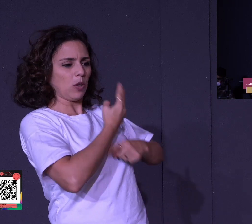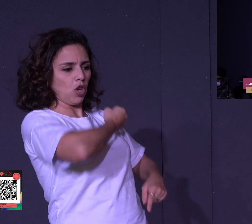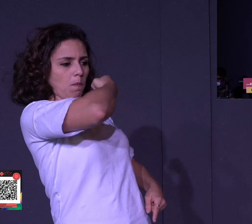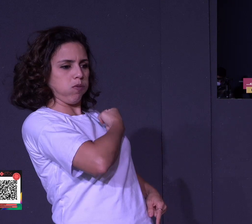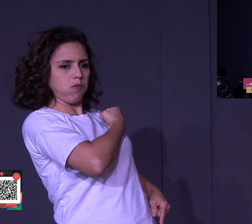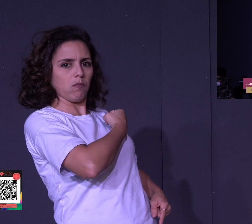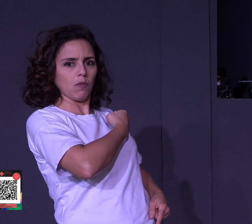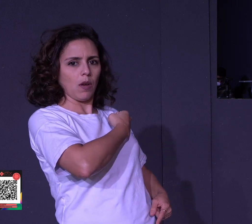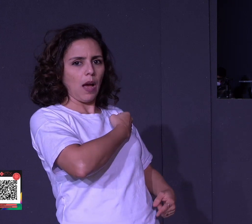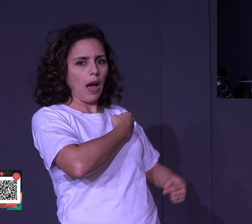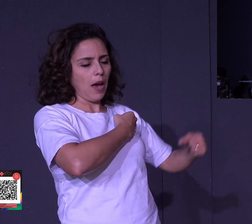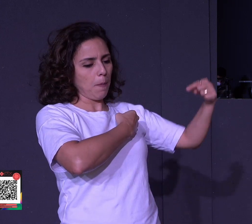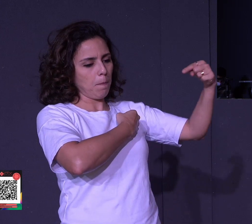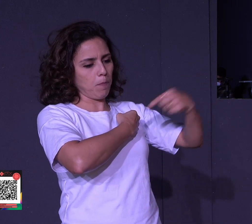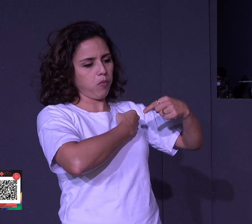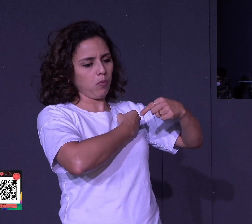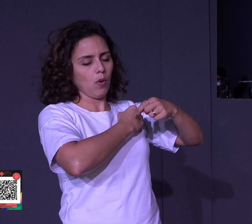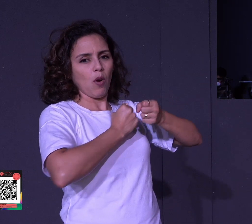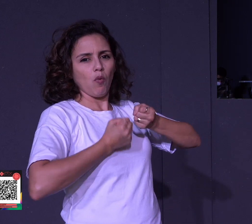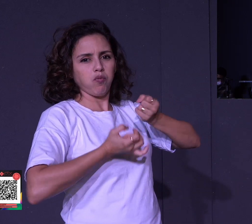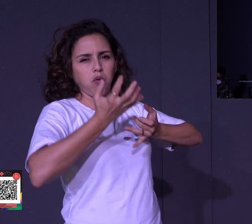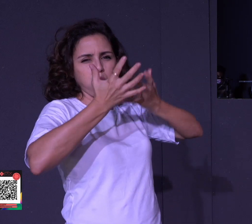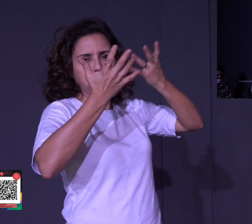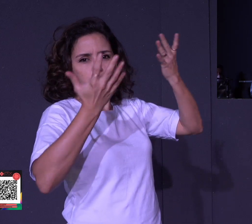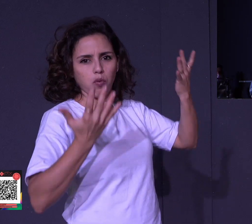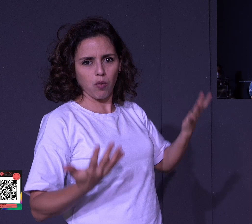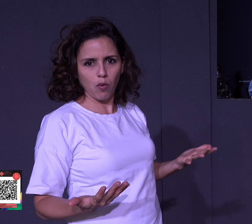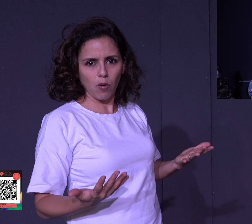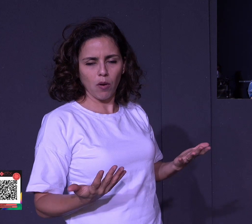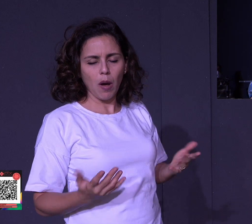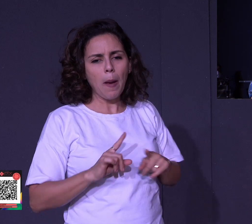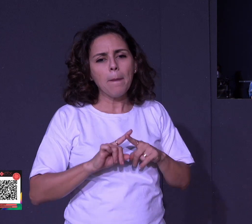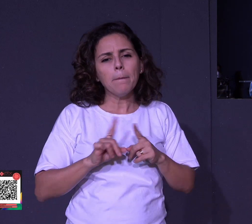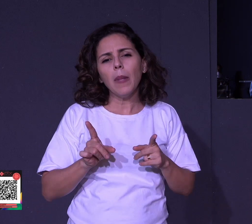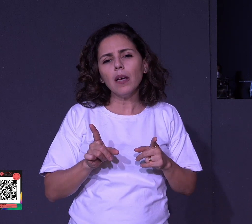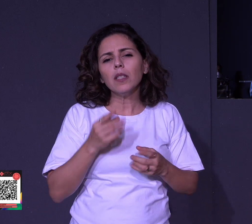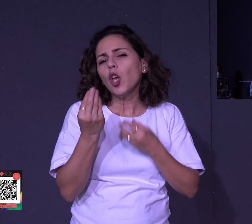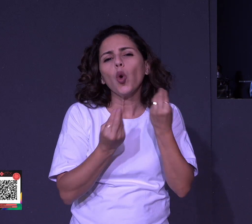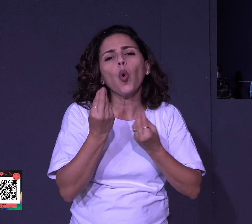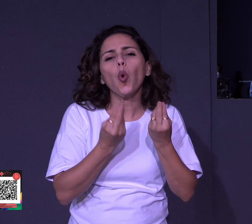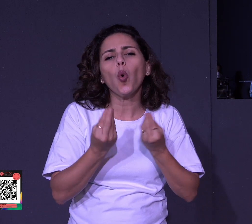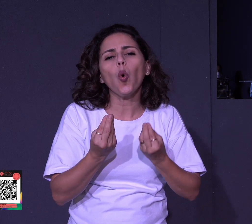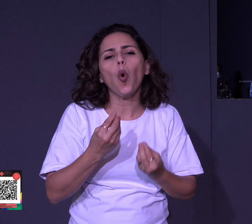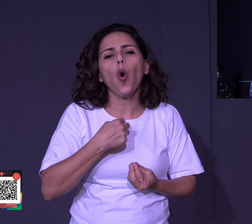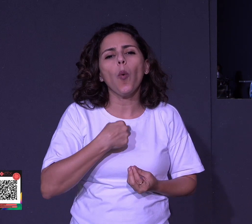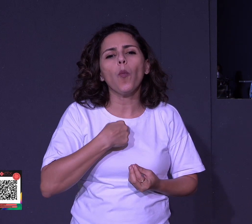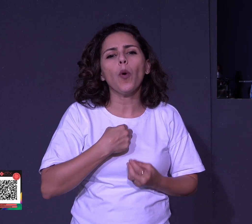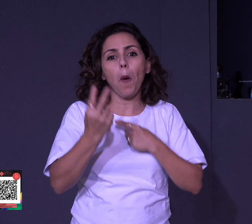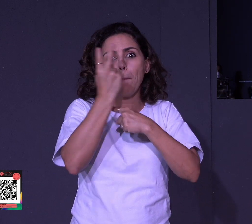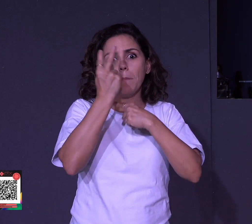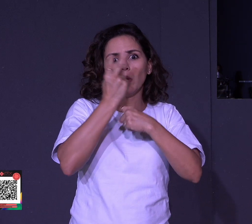escudo. Mas a palavra diz, e ele diz que para a gente apagar todas as setas inflamadas do